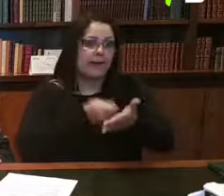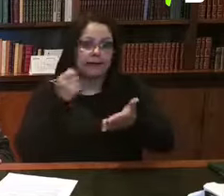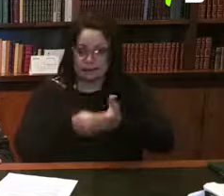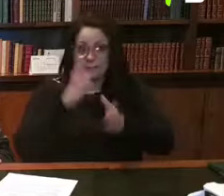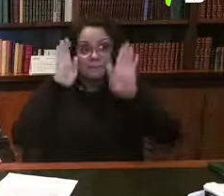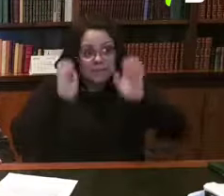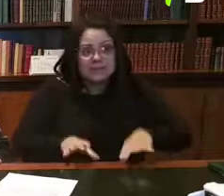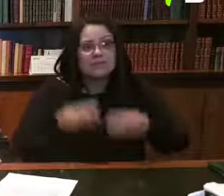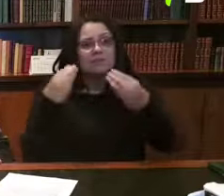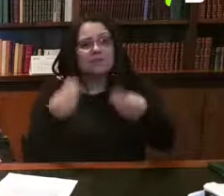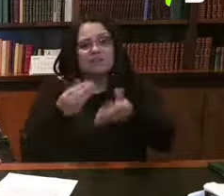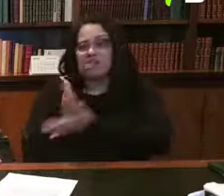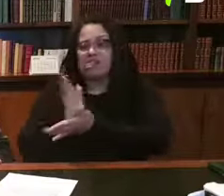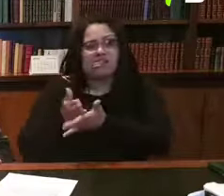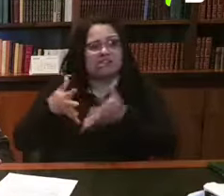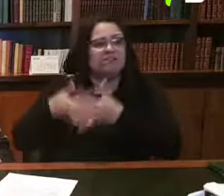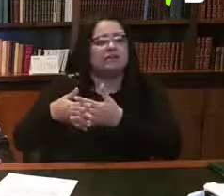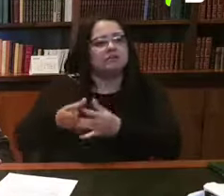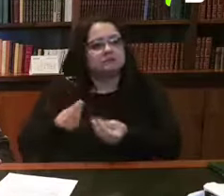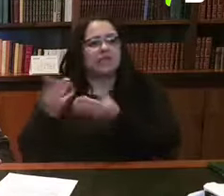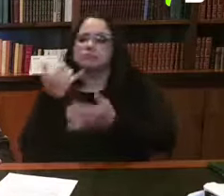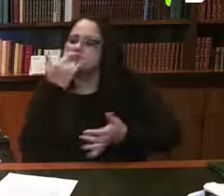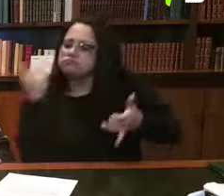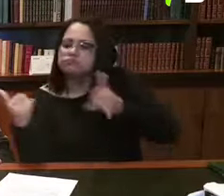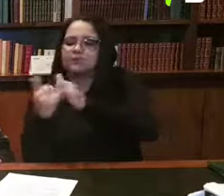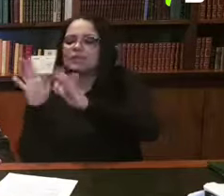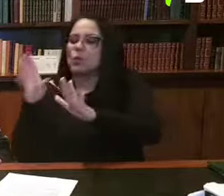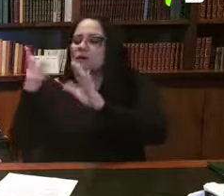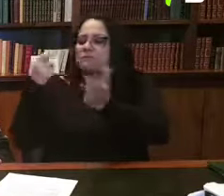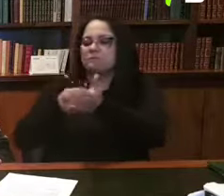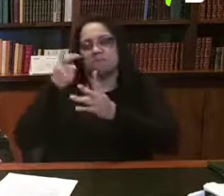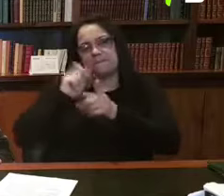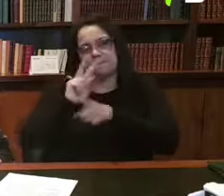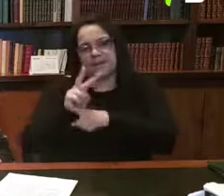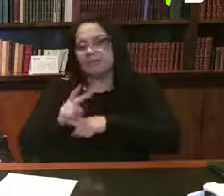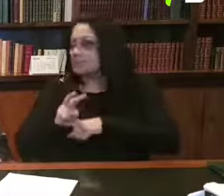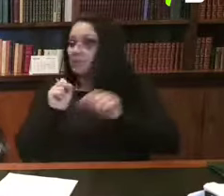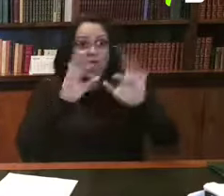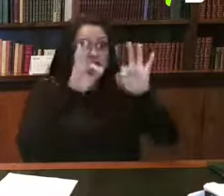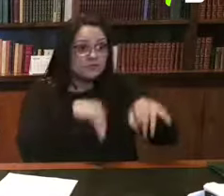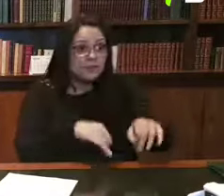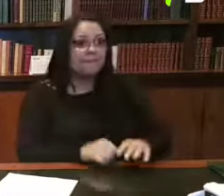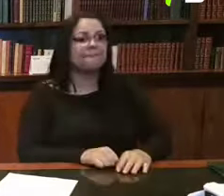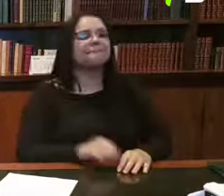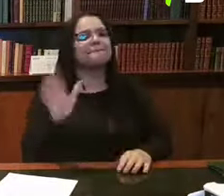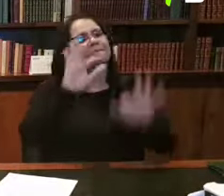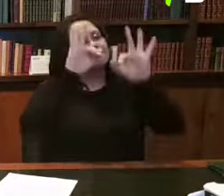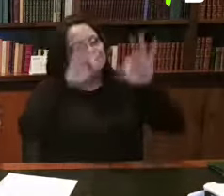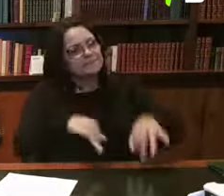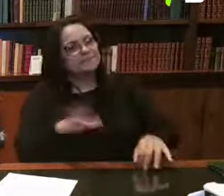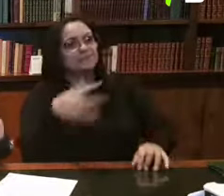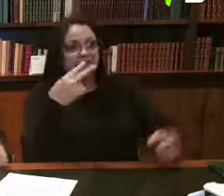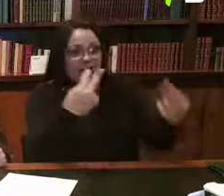da vida um bom pagador você vai chatear o cara tá perdão no empréstimo dele tava estudando disso também podemos ter o pessoal ele tava